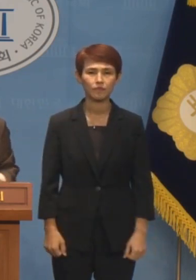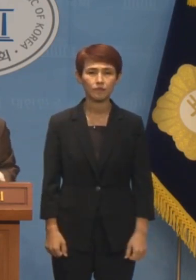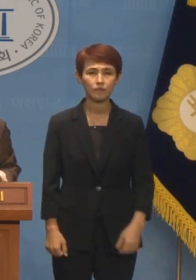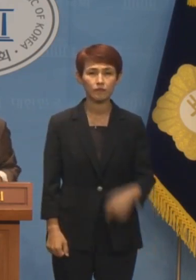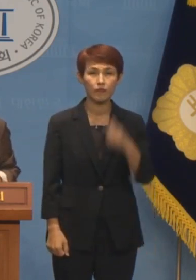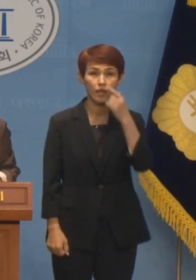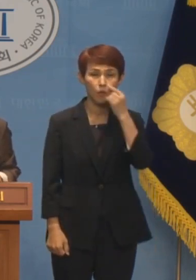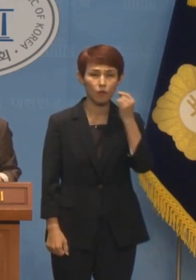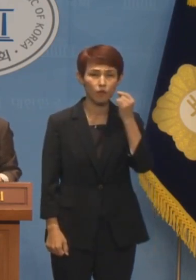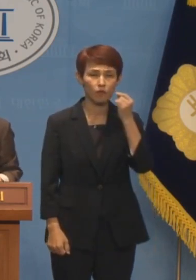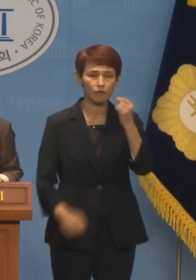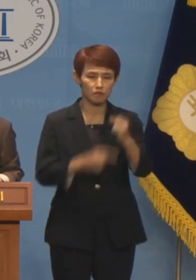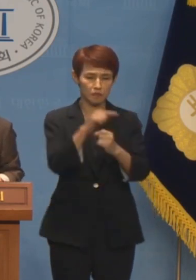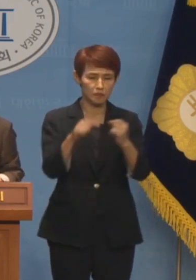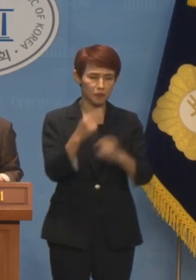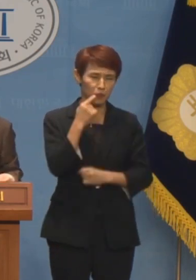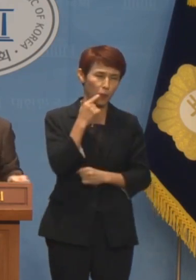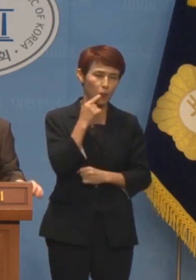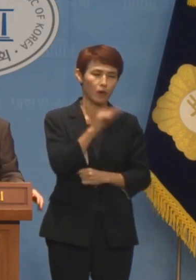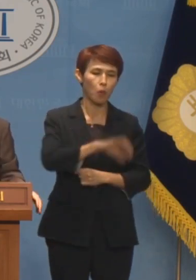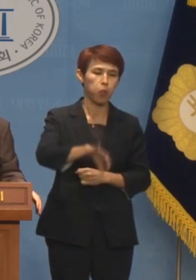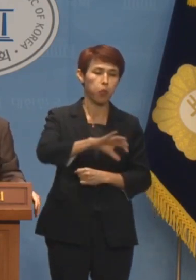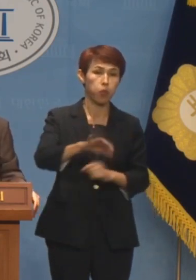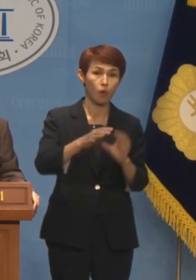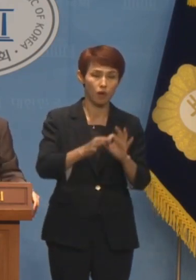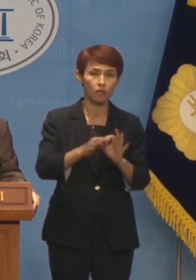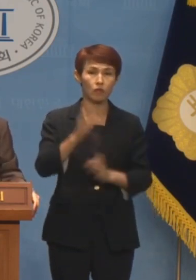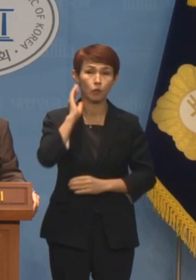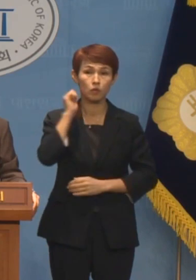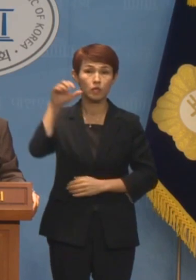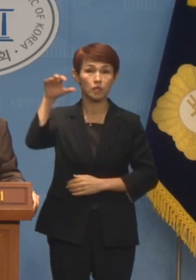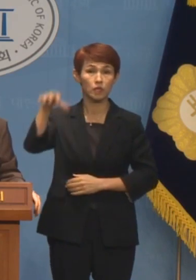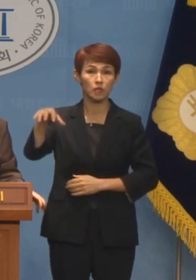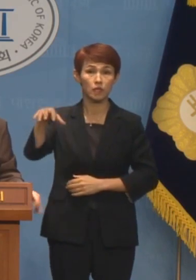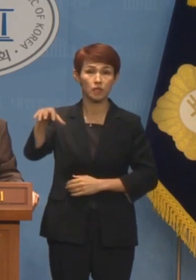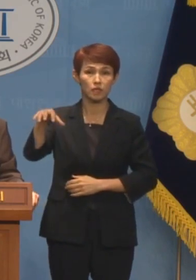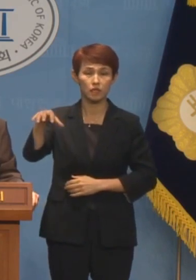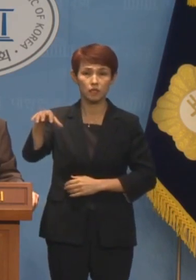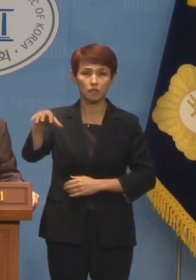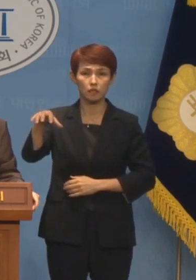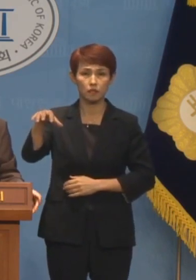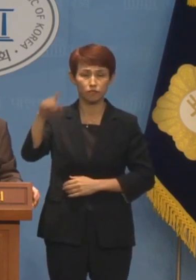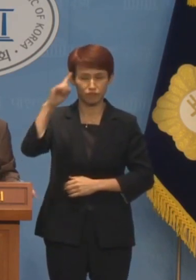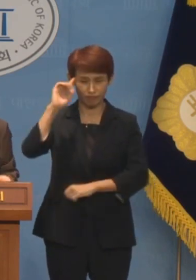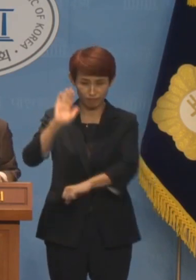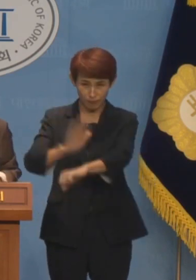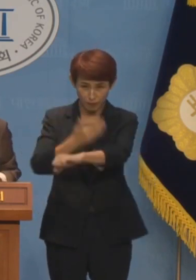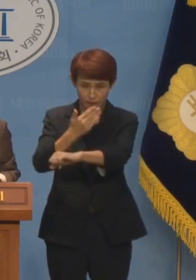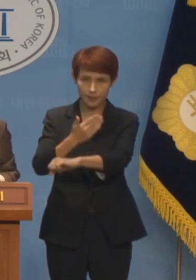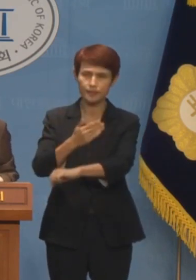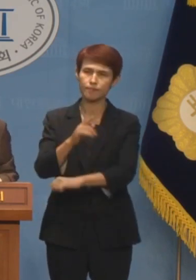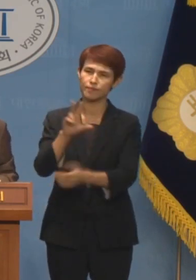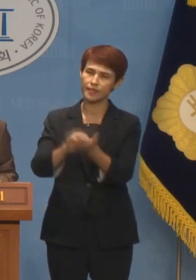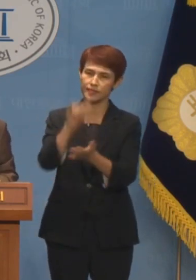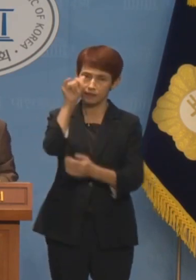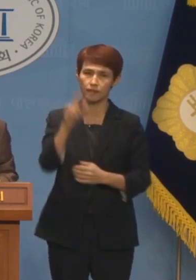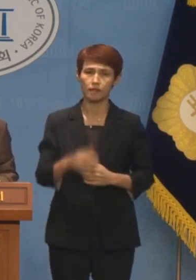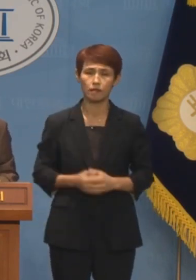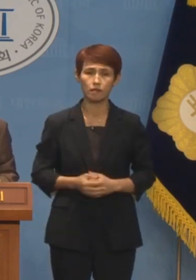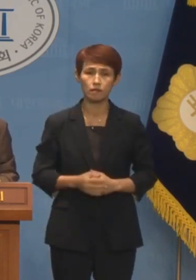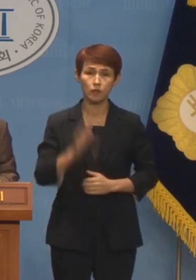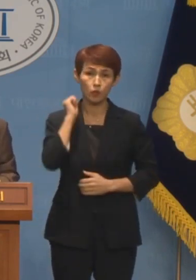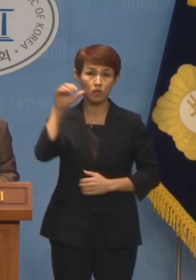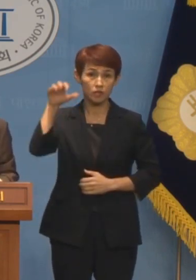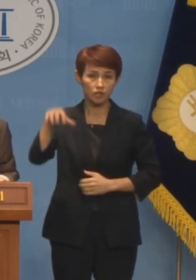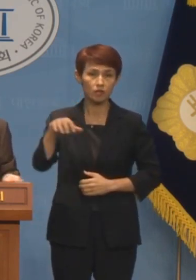후쿠시마 핵 오염수 방류에 대한 대통령실의 참담하기 짝이 없는 인식을 규탄합니다. 대통령실이 후쿠시마